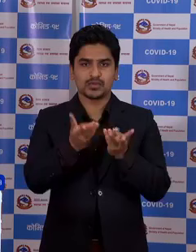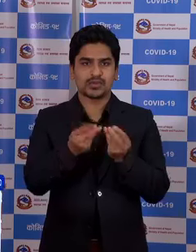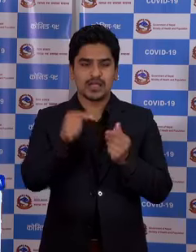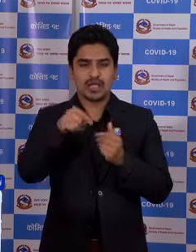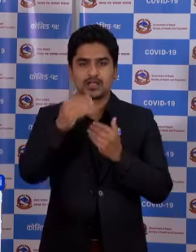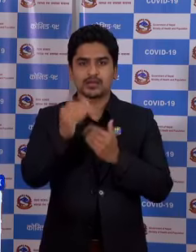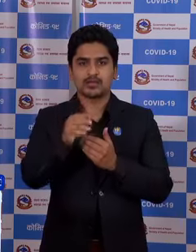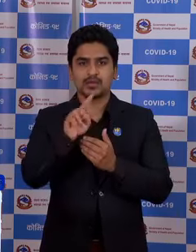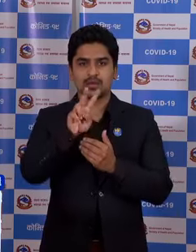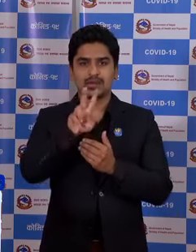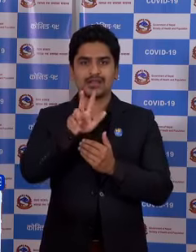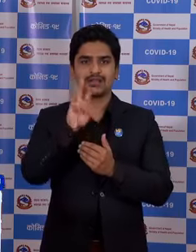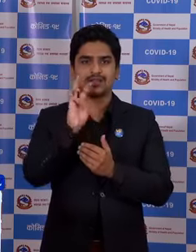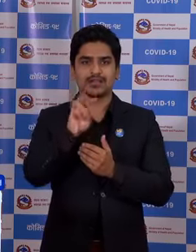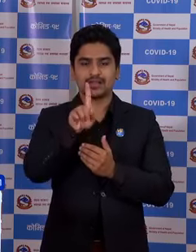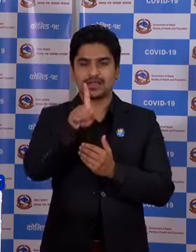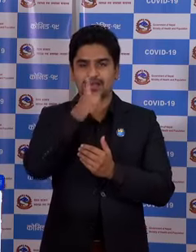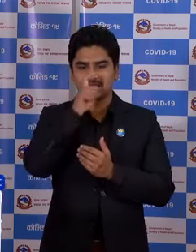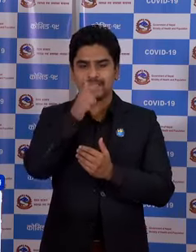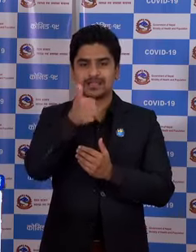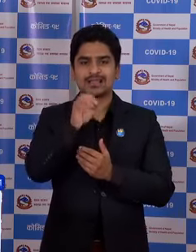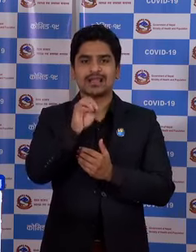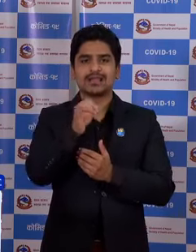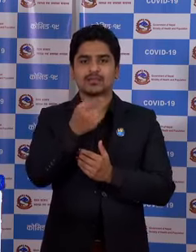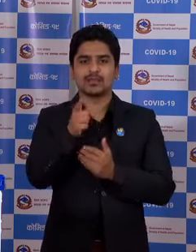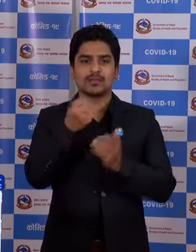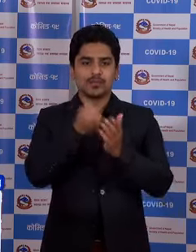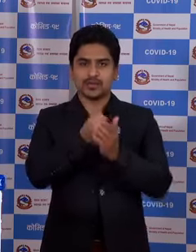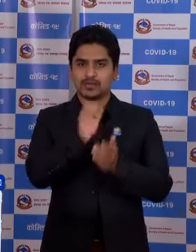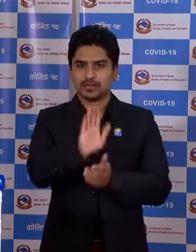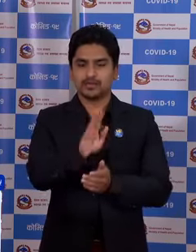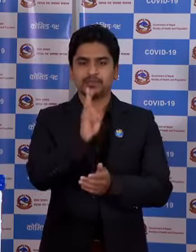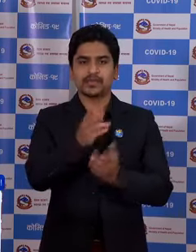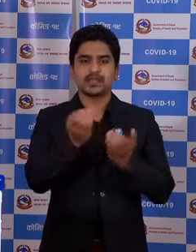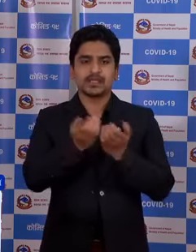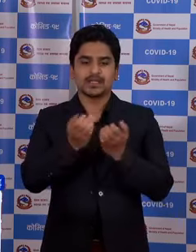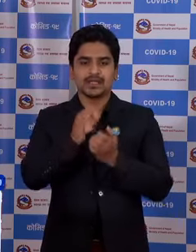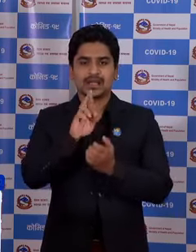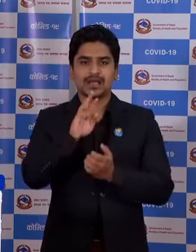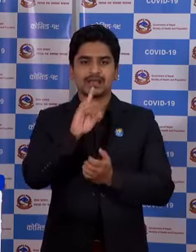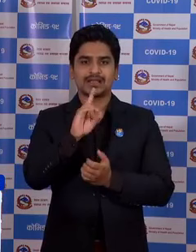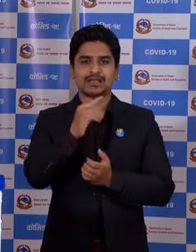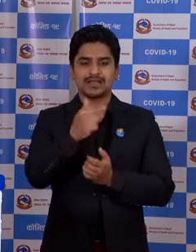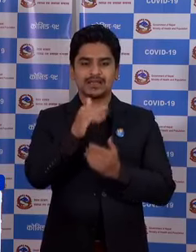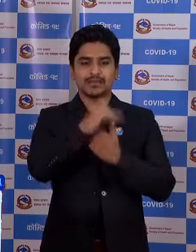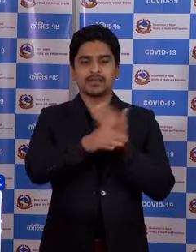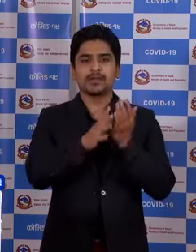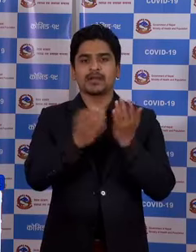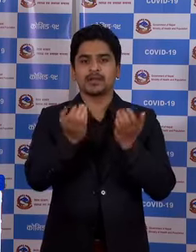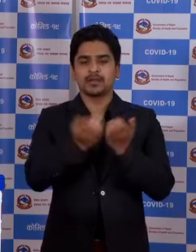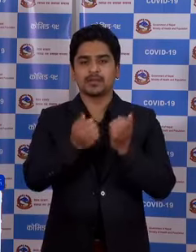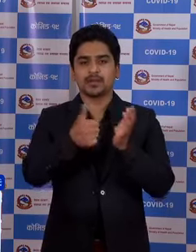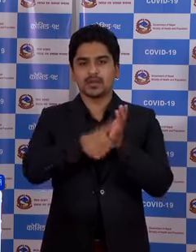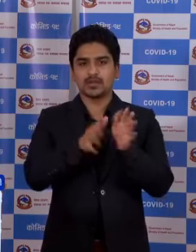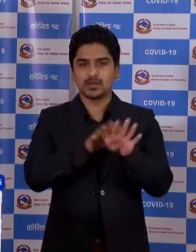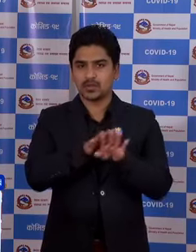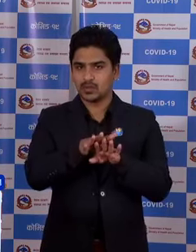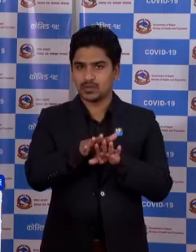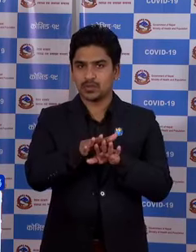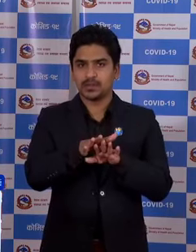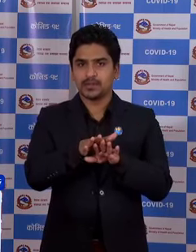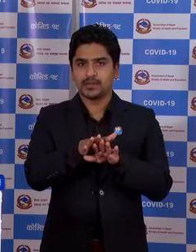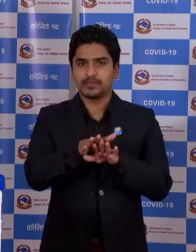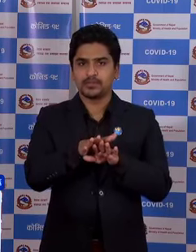सङ्ख्या आजसम्म 28,160 पुगेको छ। त्यसै गरी आरडिटी विधिबाट गरिएका परीक्षणहरूको